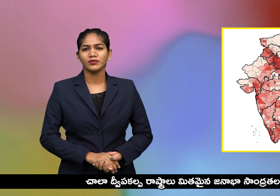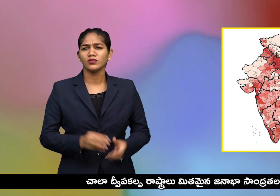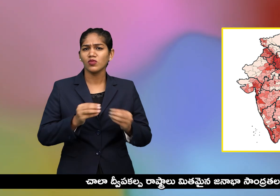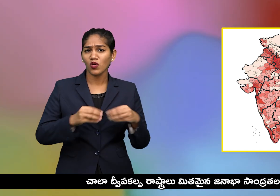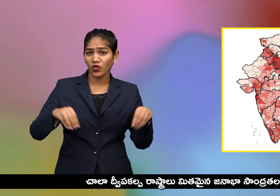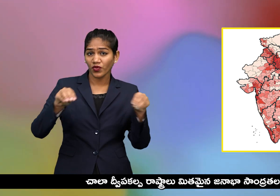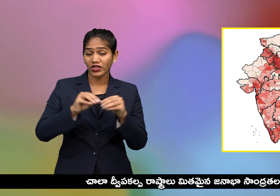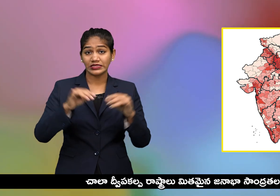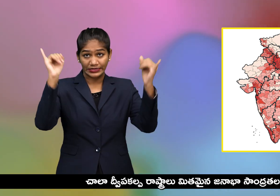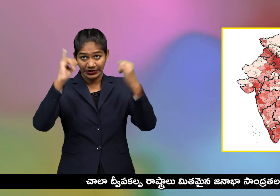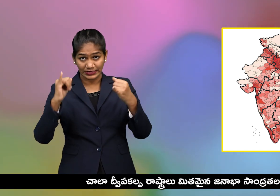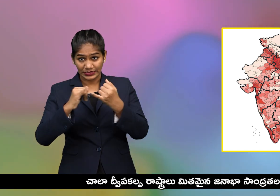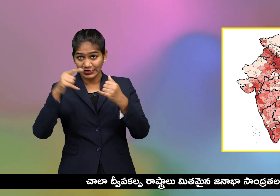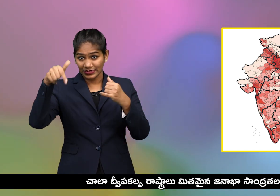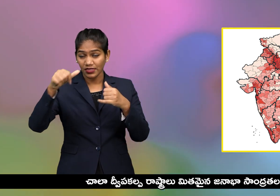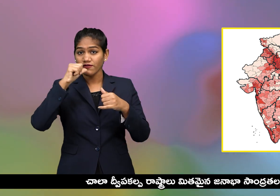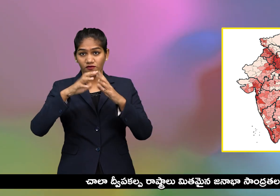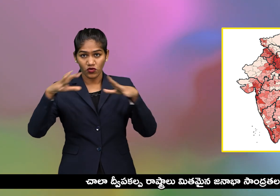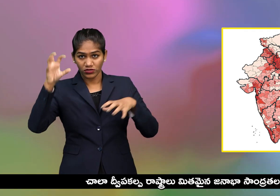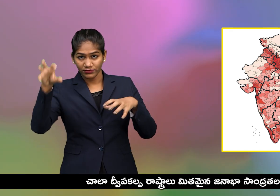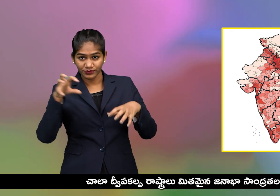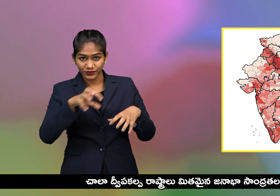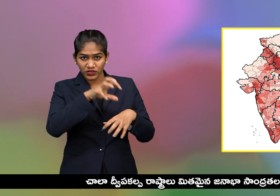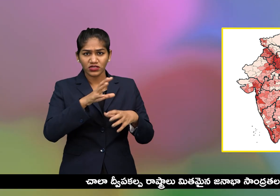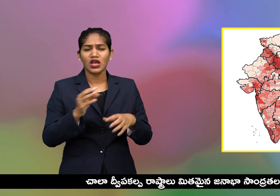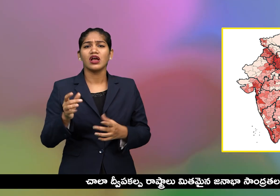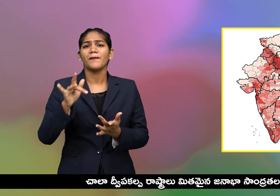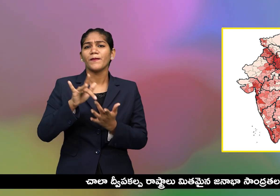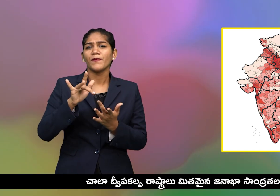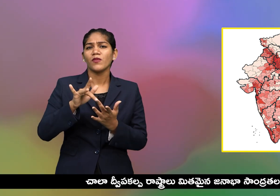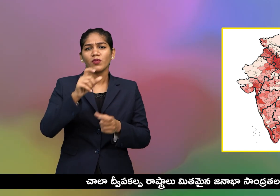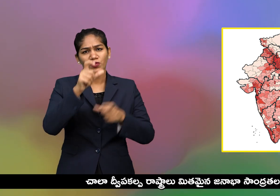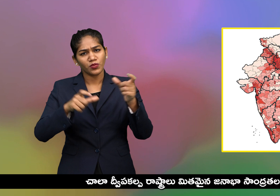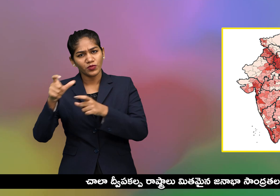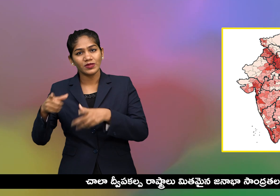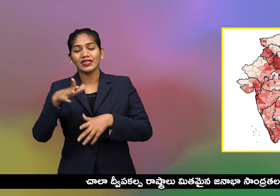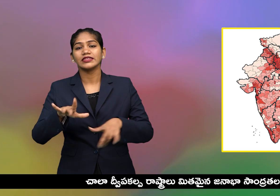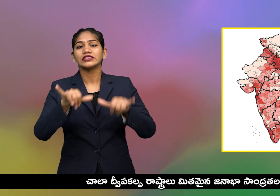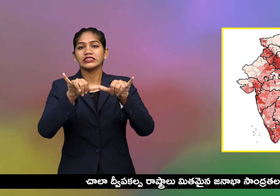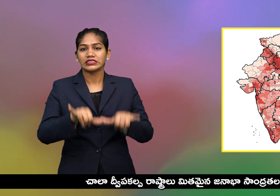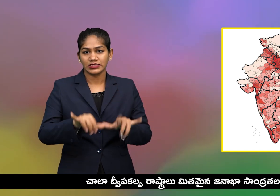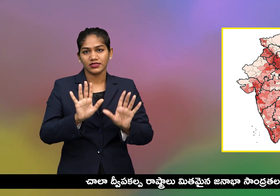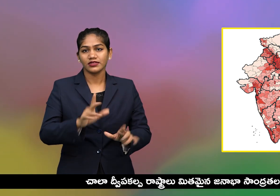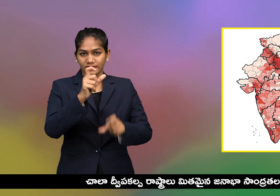చాలా ద్వీపకల్పం రాష్ట్రాలు మితమైన జనాభా సాంద్రతను కలిగి ఉన్నాయి.